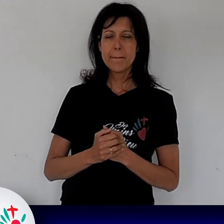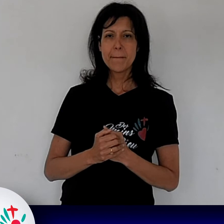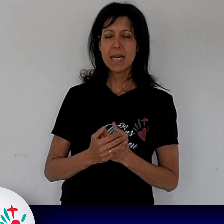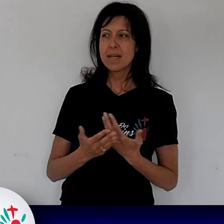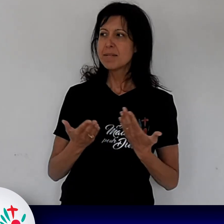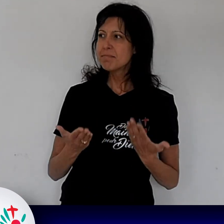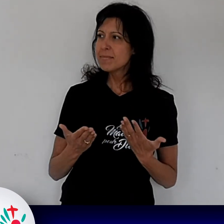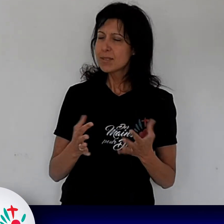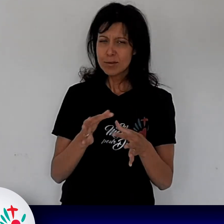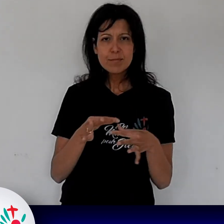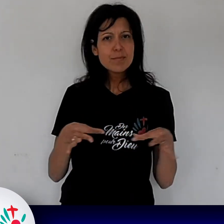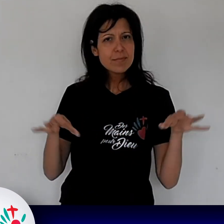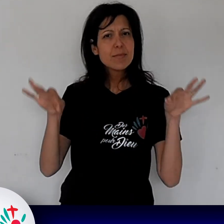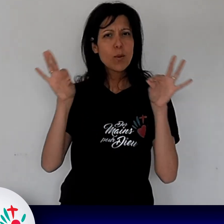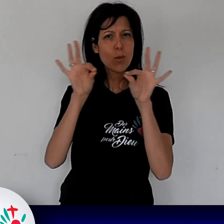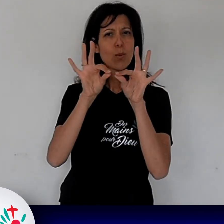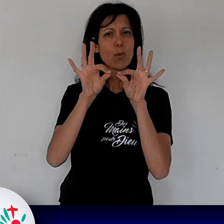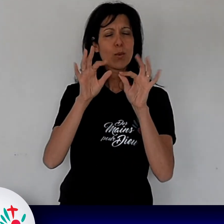j'aimerais